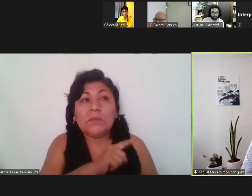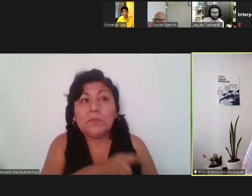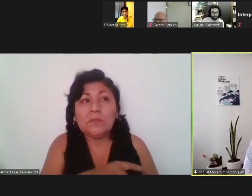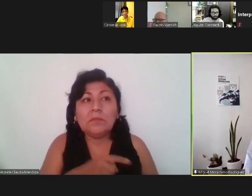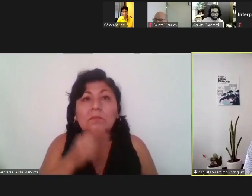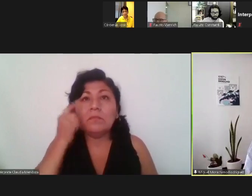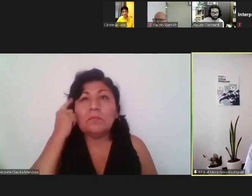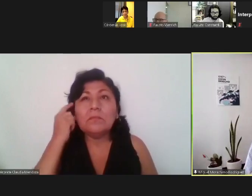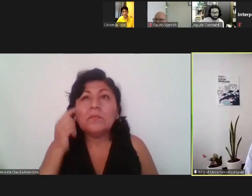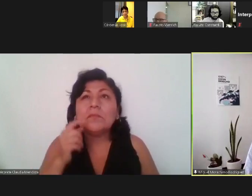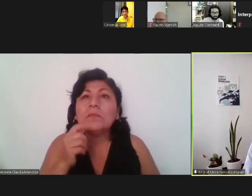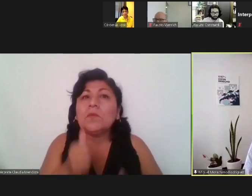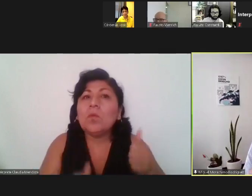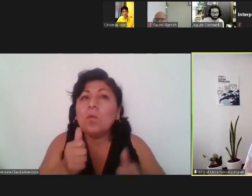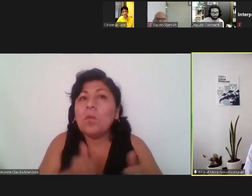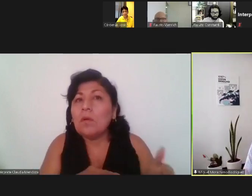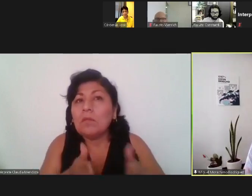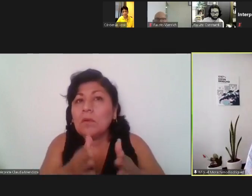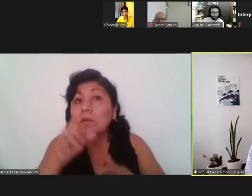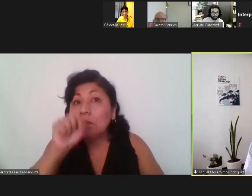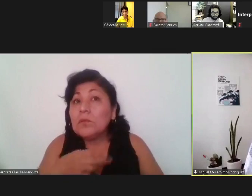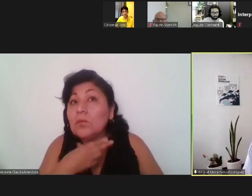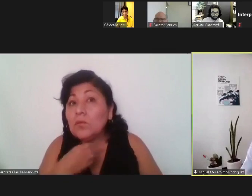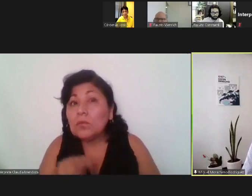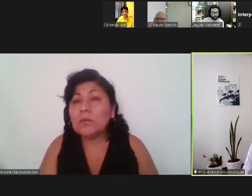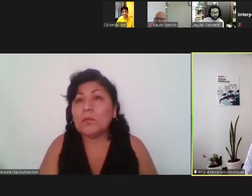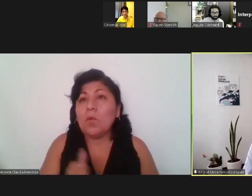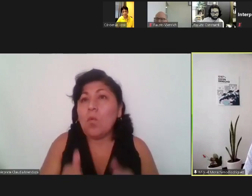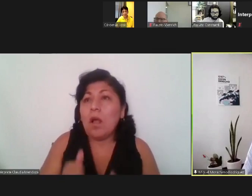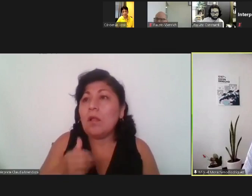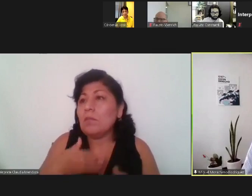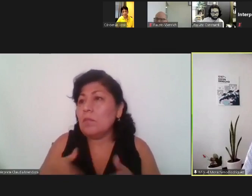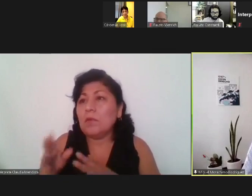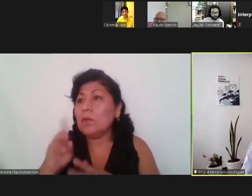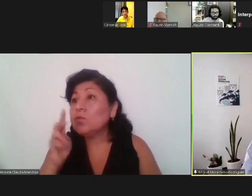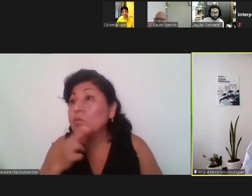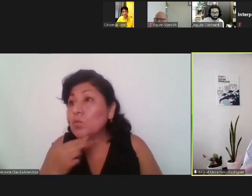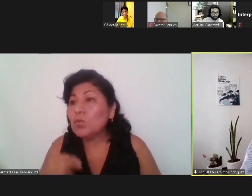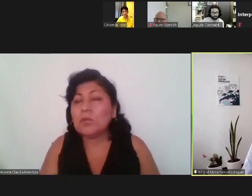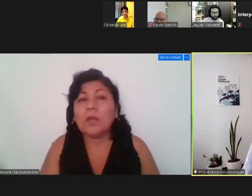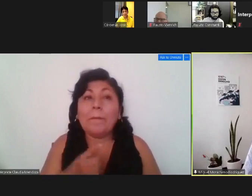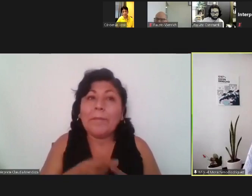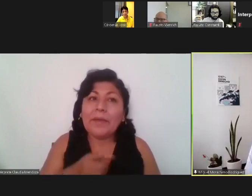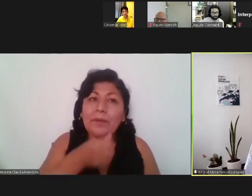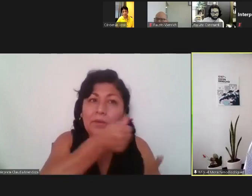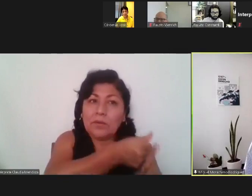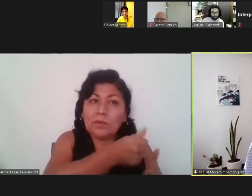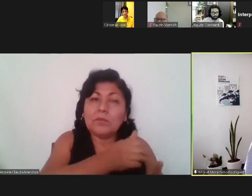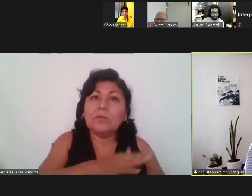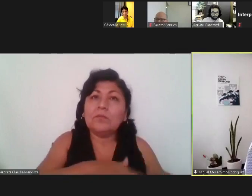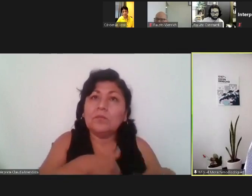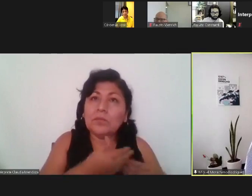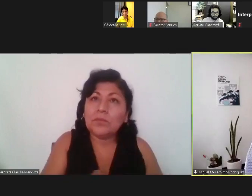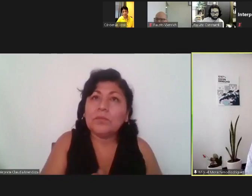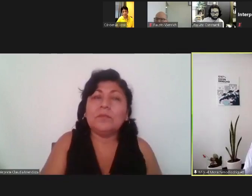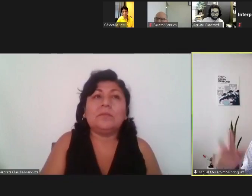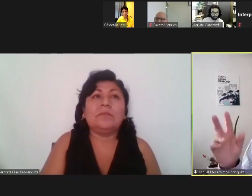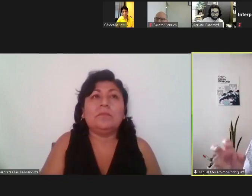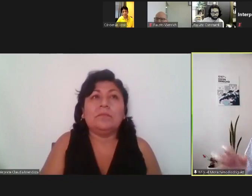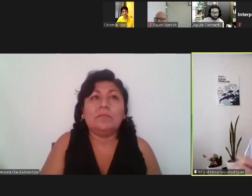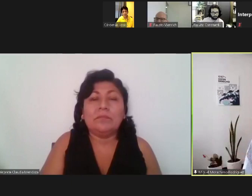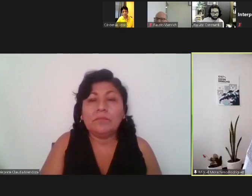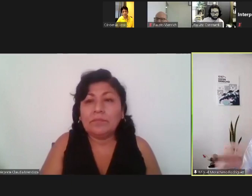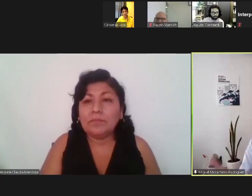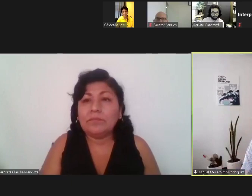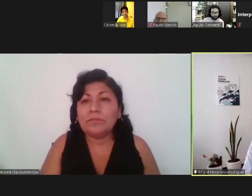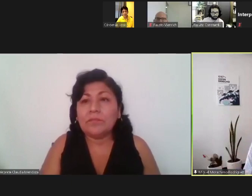obra, continúa teniendo intacta toda alternativa de difusión comercial o personal que quiera, ¿no? En ese sentido, copyleft,